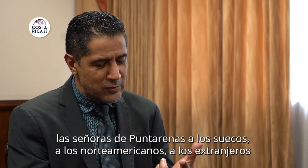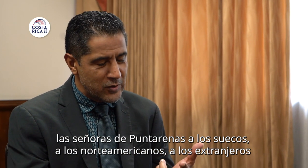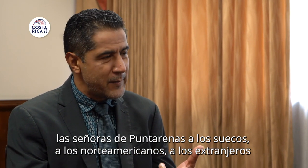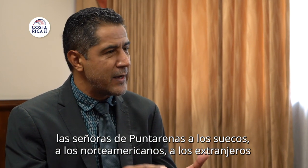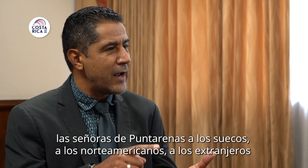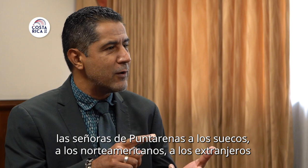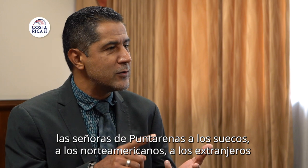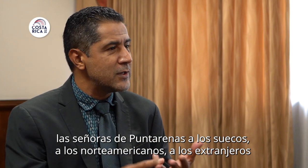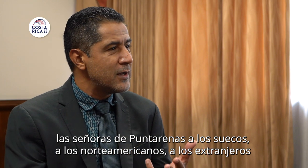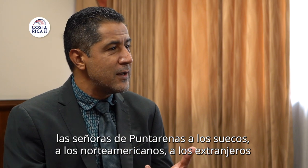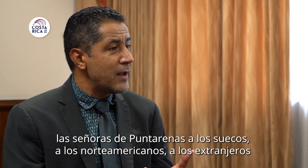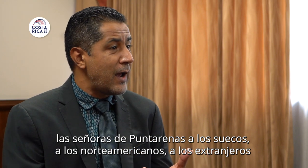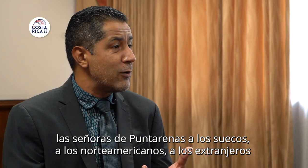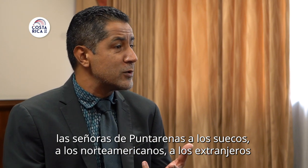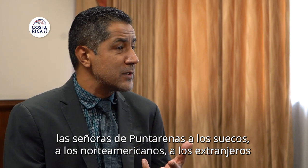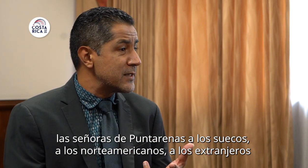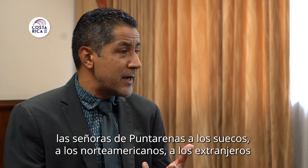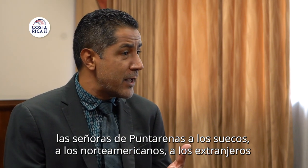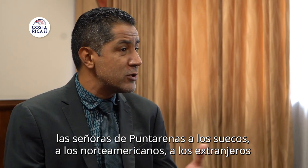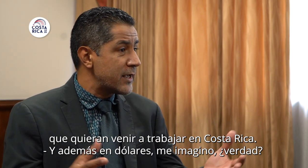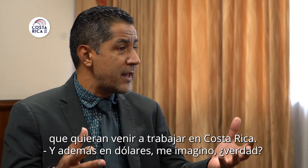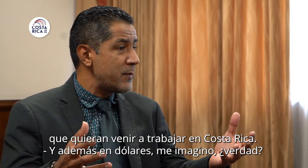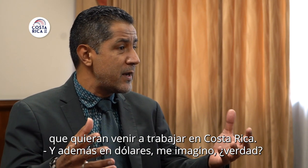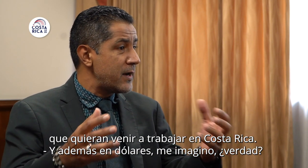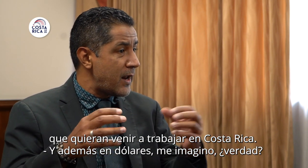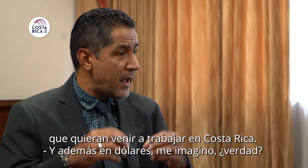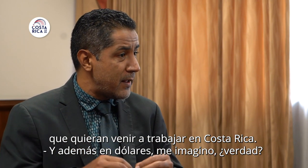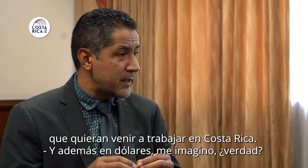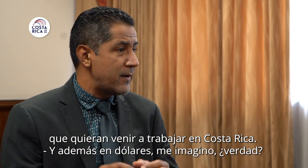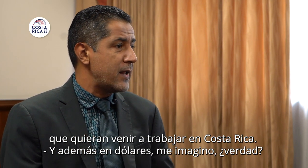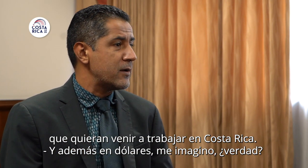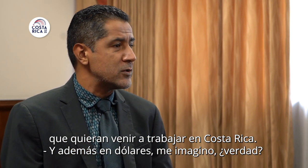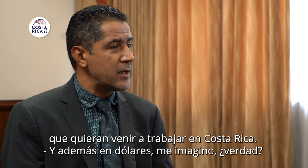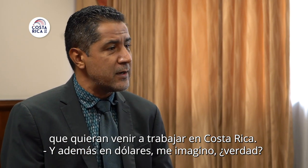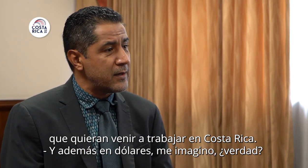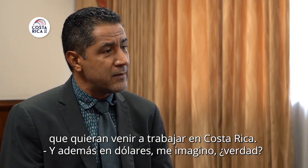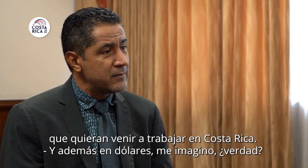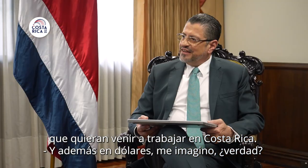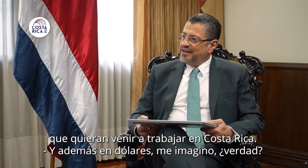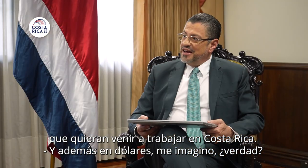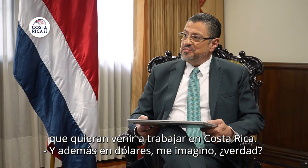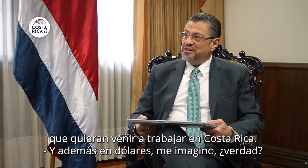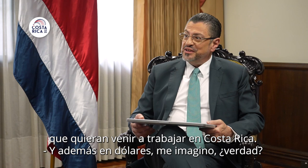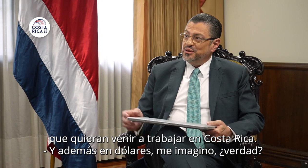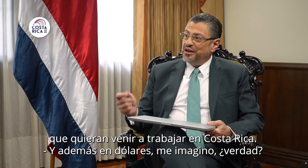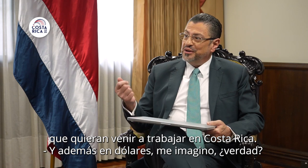los norteamericanos, a los extranjeros que quieran venir a trabajar en Costa Rica.